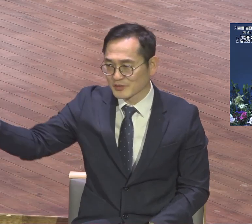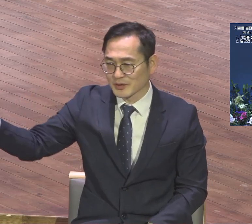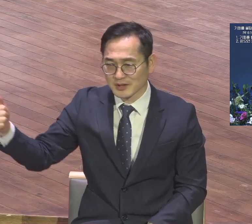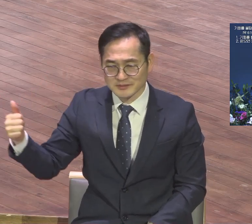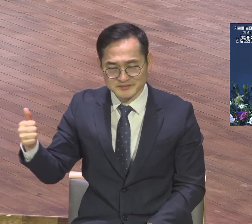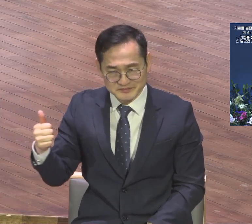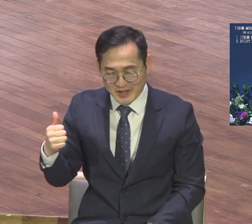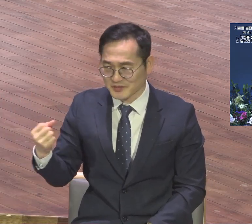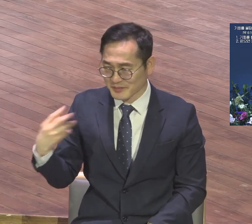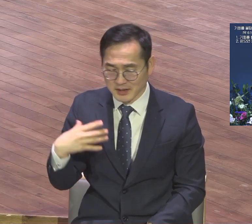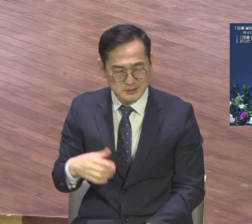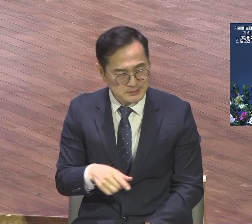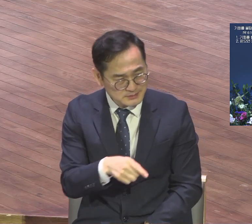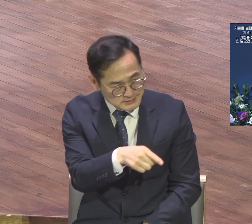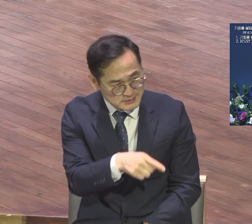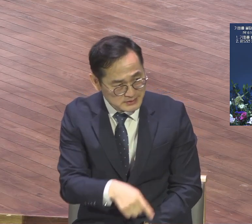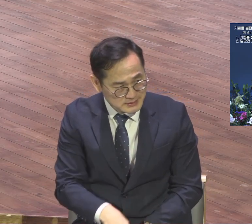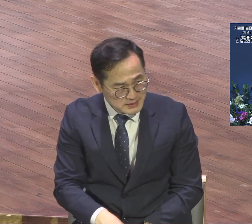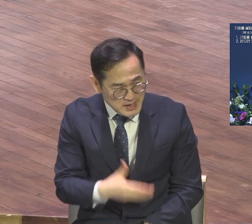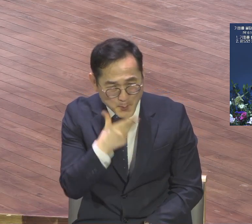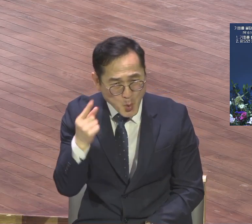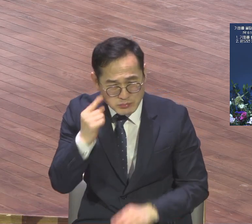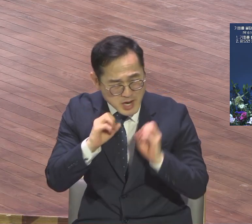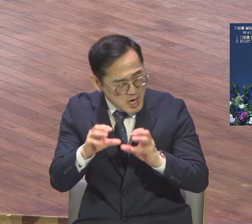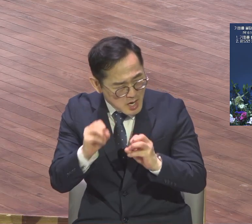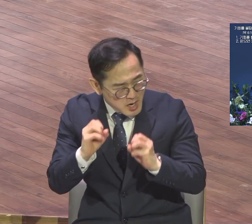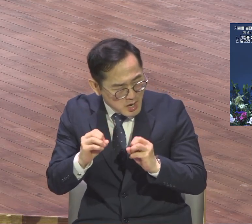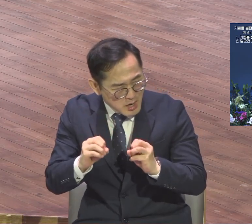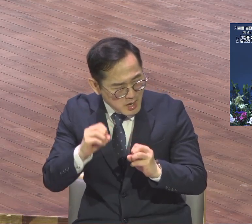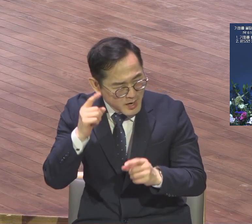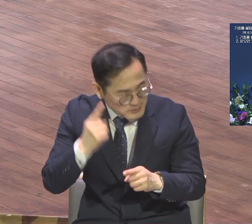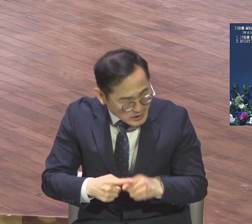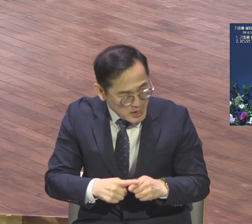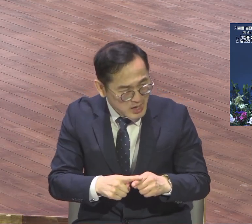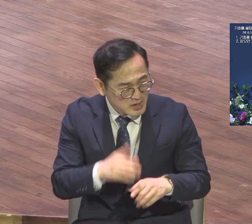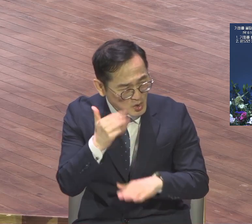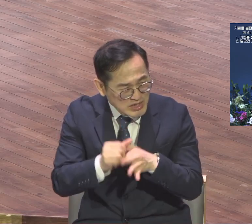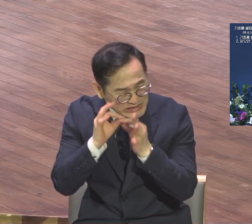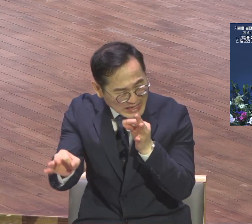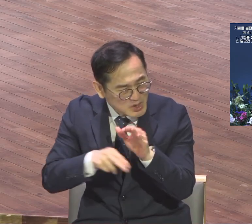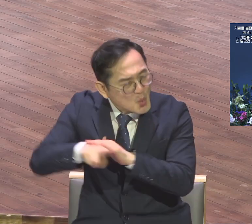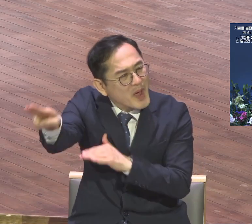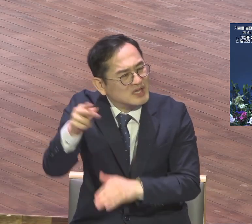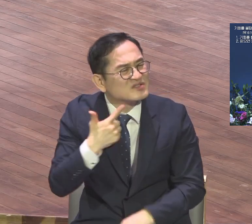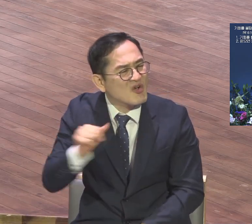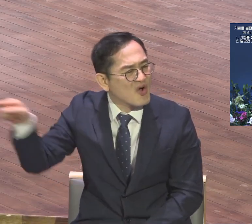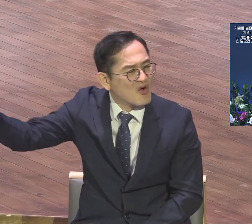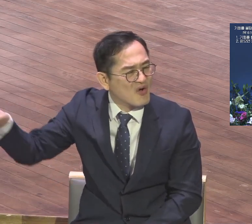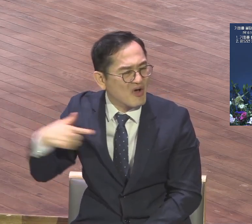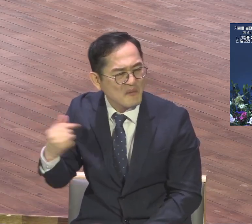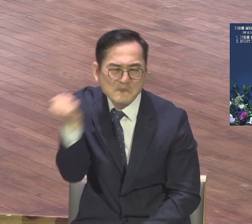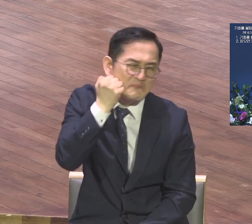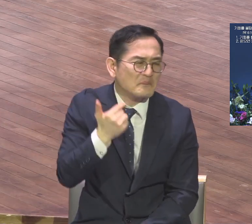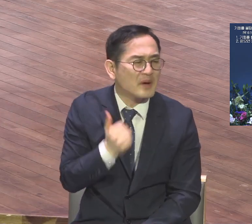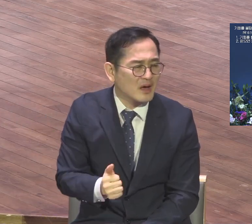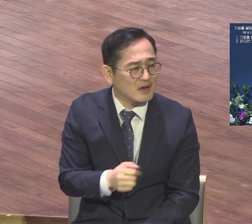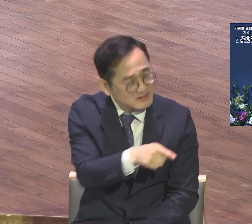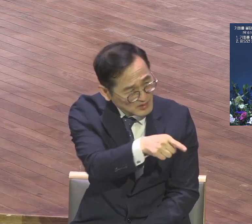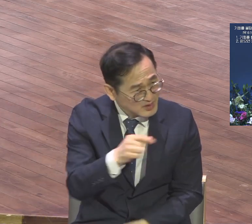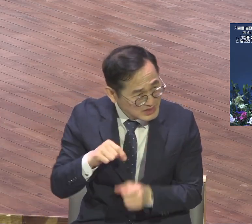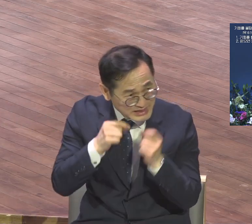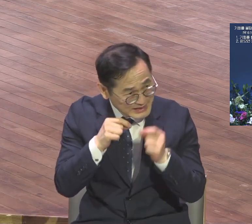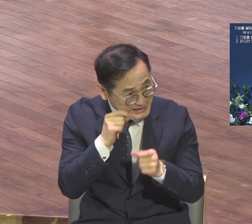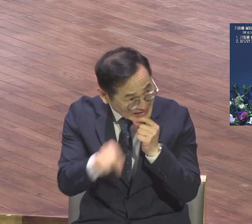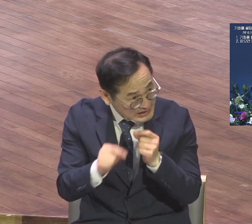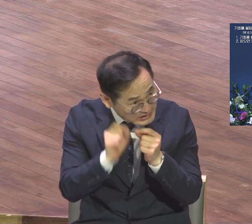기도 운동 전도 일으키다가 사기치고 간 사람이 당신도 사기꾼 아니냐 라는데 보고, 아 그런 일이 있었냐고. 그래서 사기꾼인지